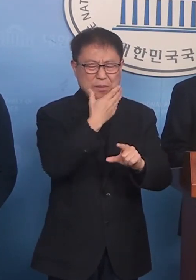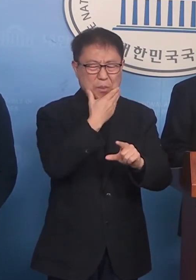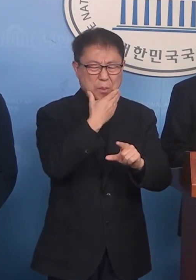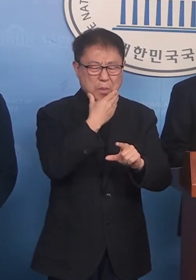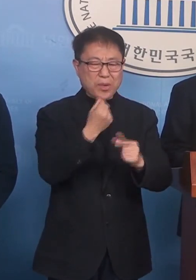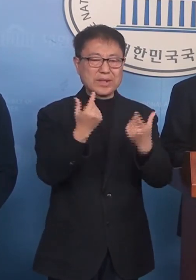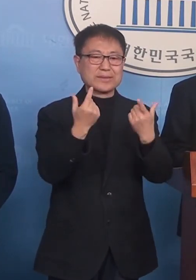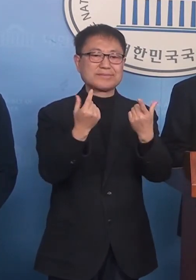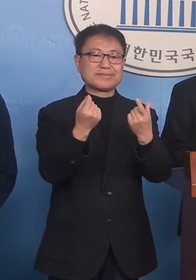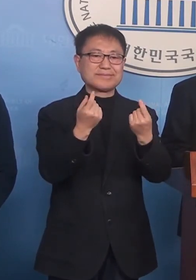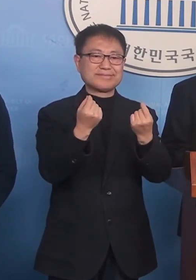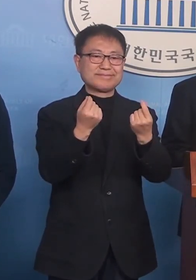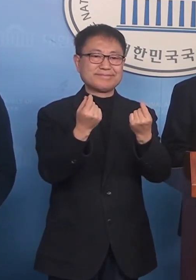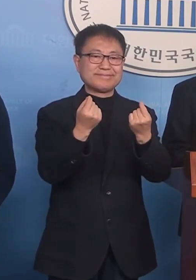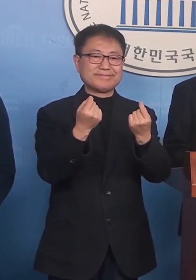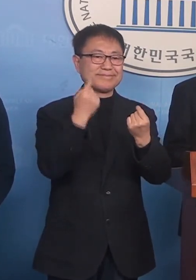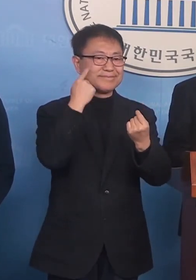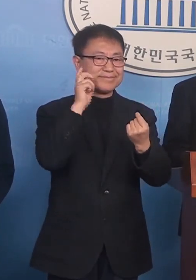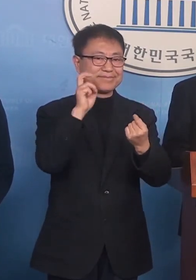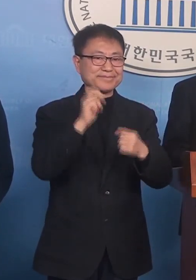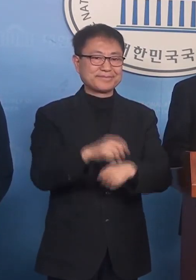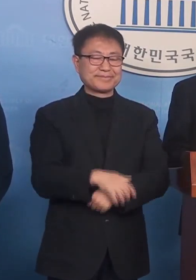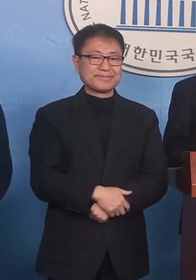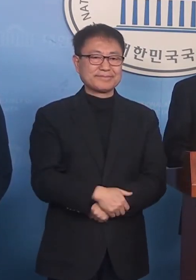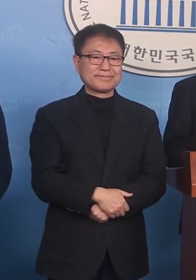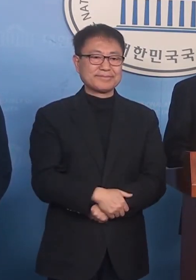이렇게 생각을 합니다.